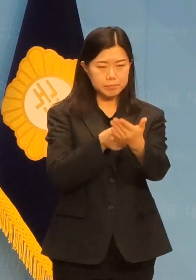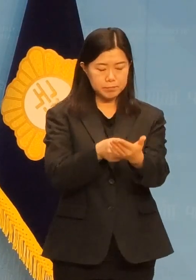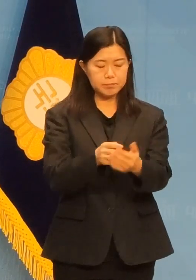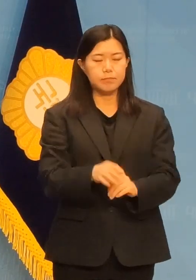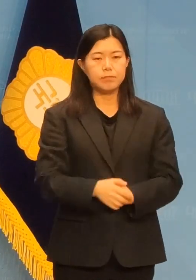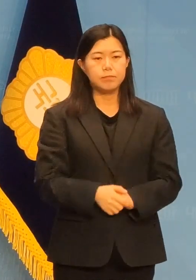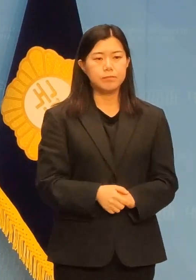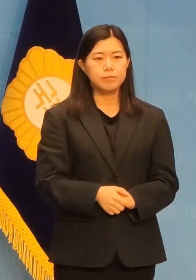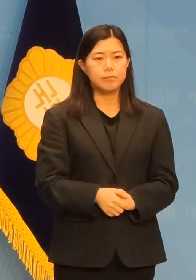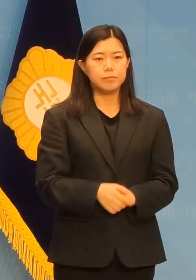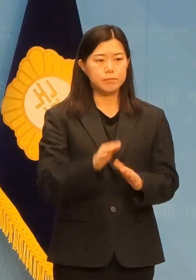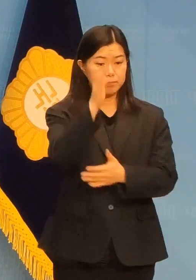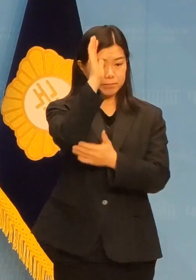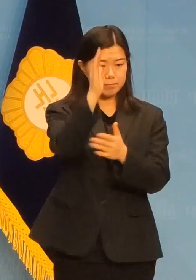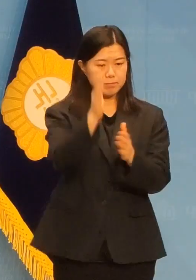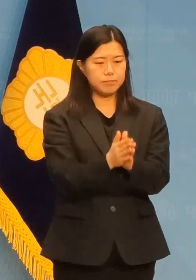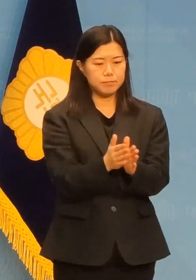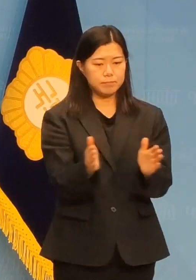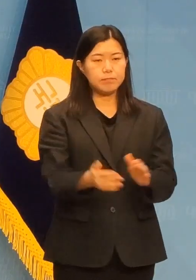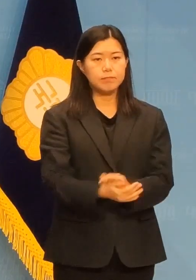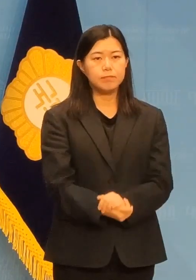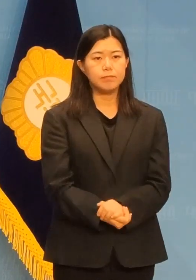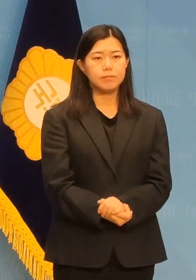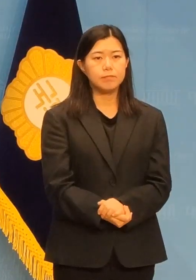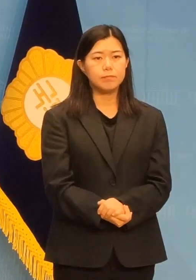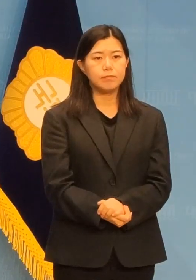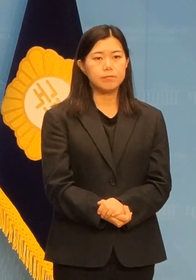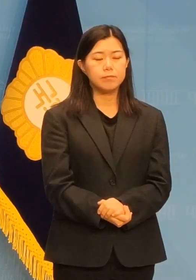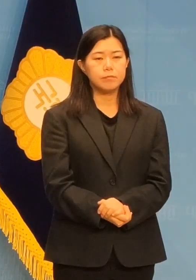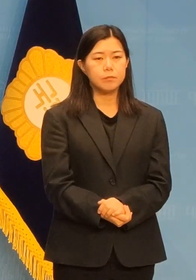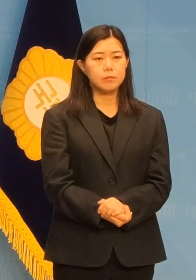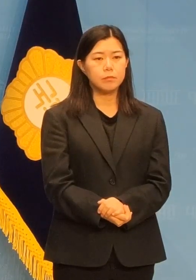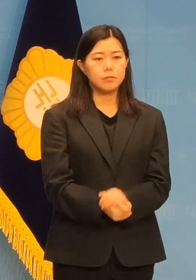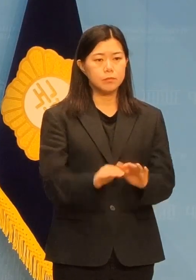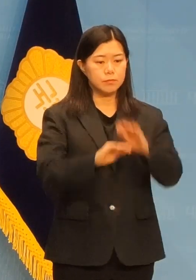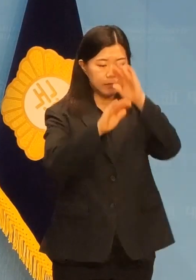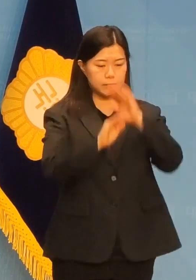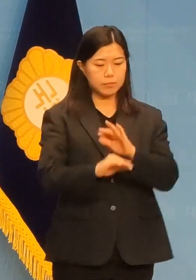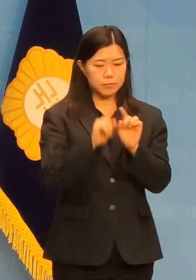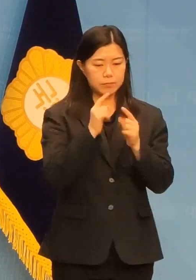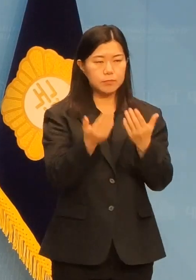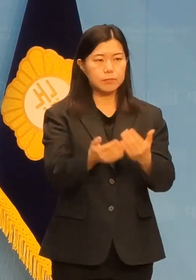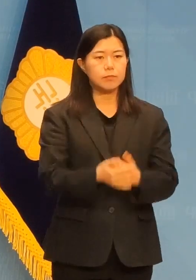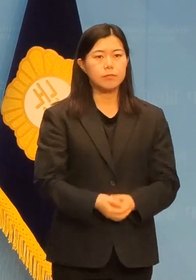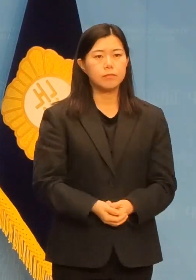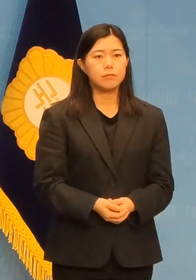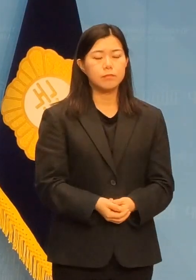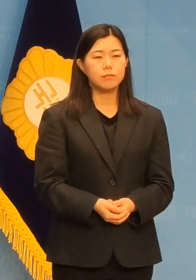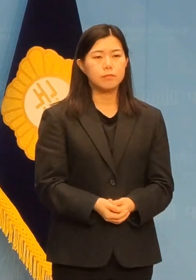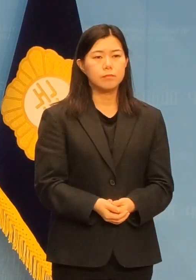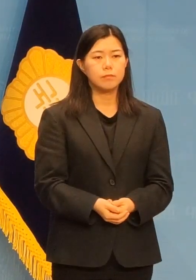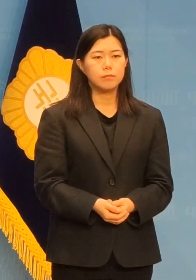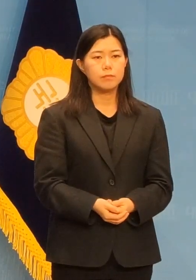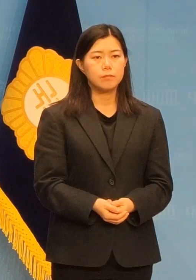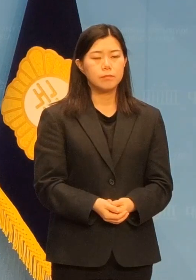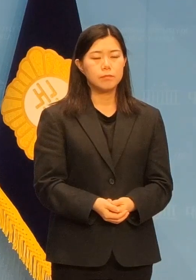취지로 오늘 기자회견을 시작하도록 하겠습니다. 기자회견문을 읽도록 하겠습니다.